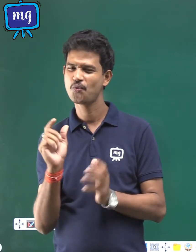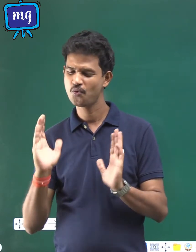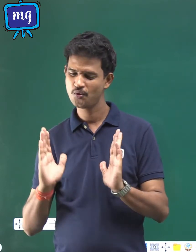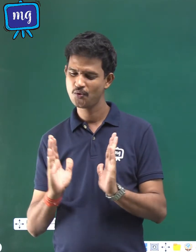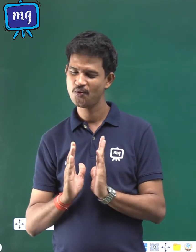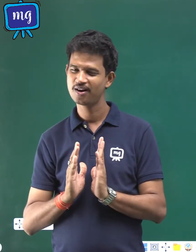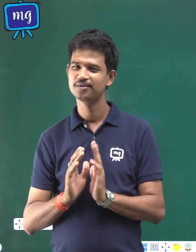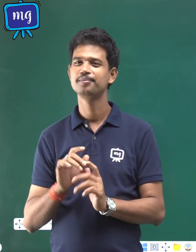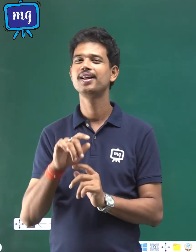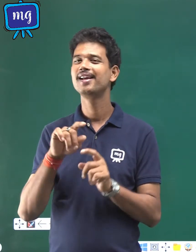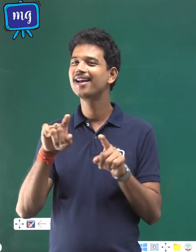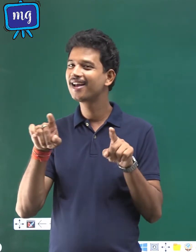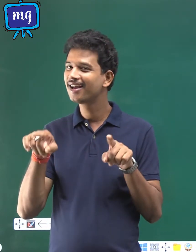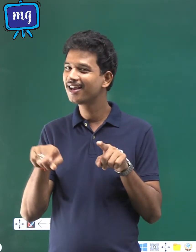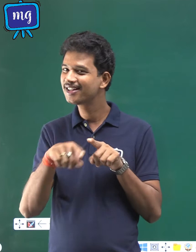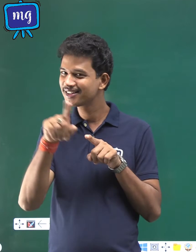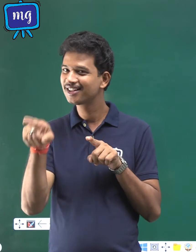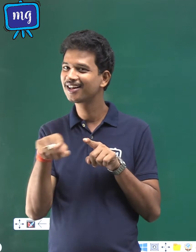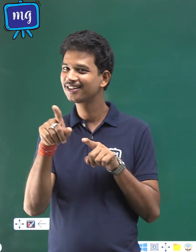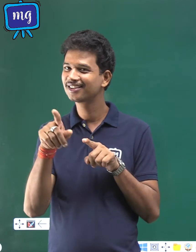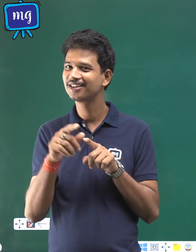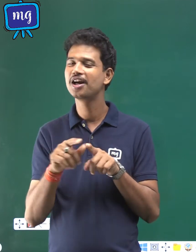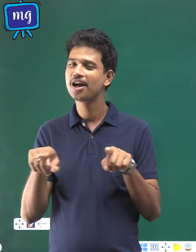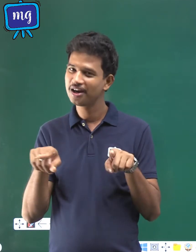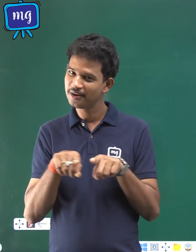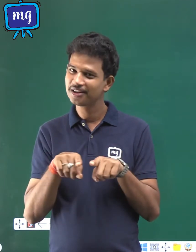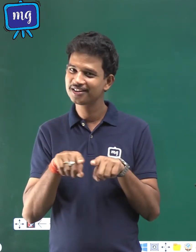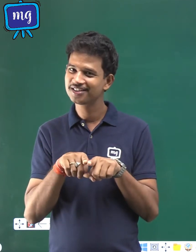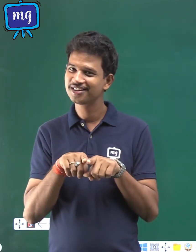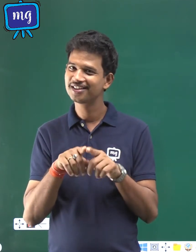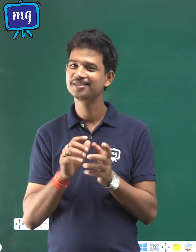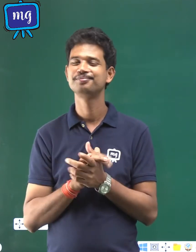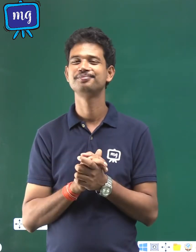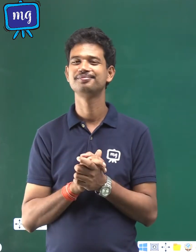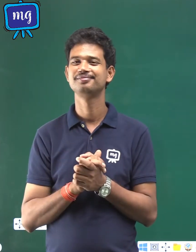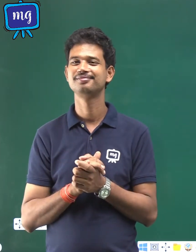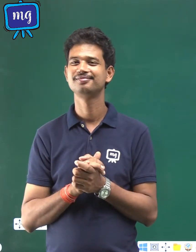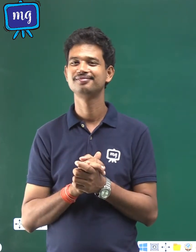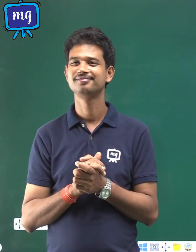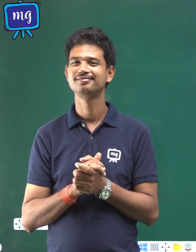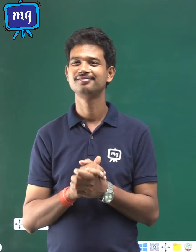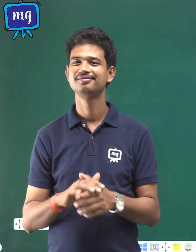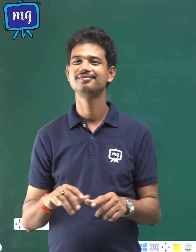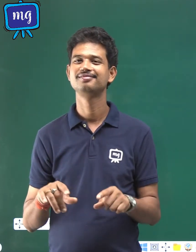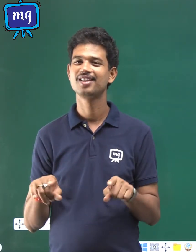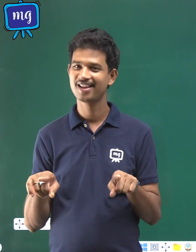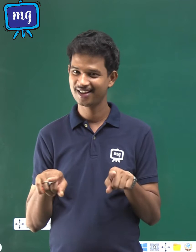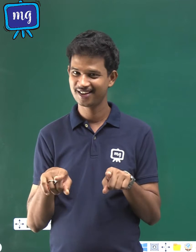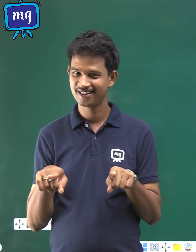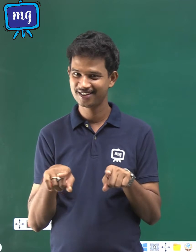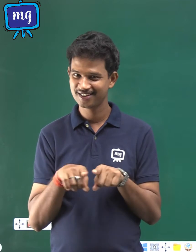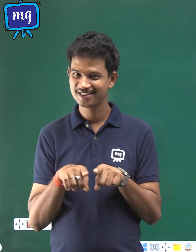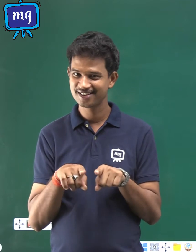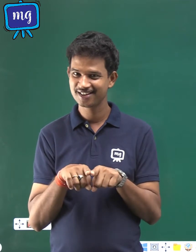किया. स्मॉल u को हमने सर्कल बनाया. स्मॉल u को